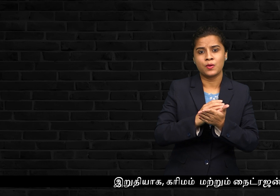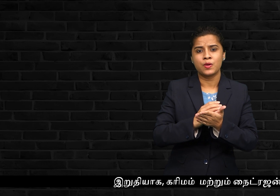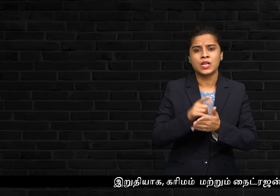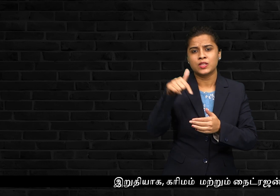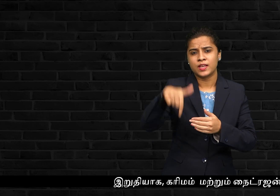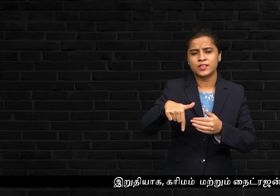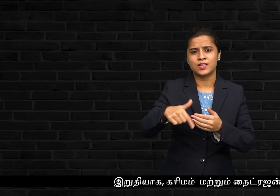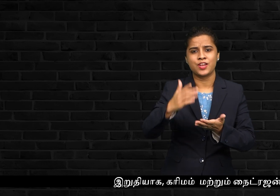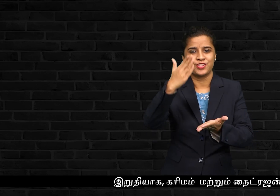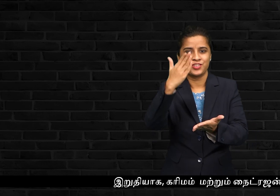கரிமம் மற்றும் நைட்ரஜன்